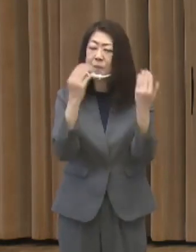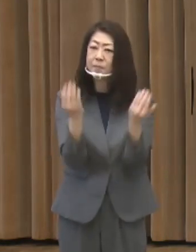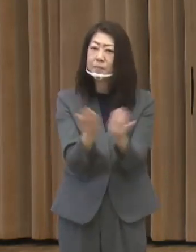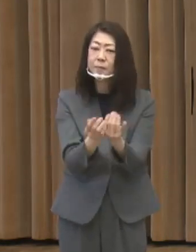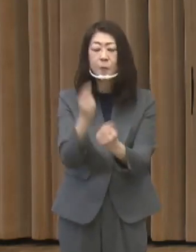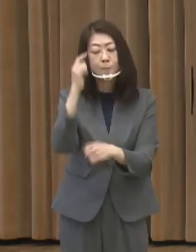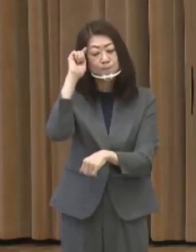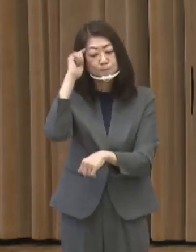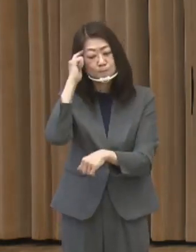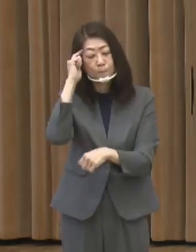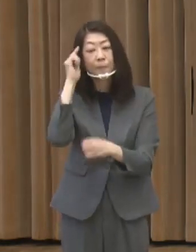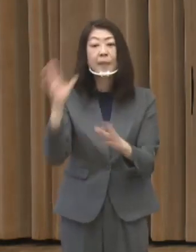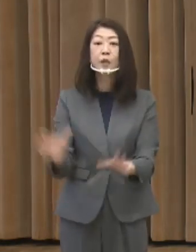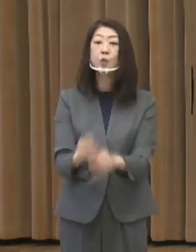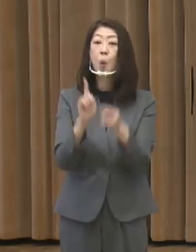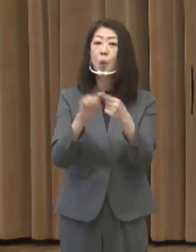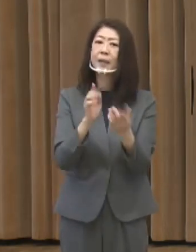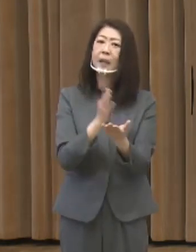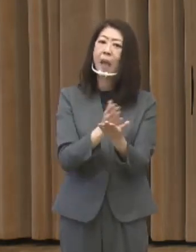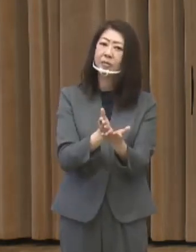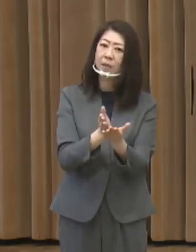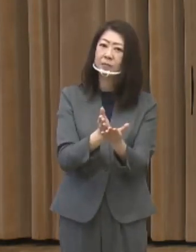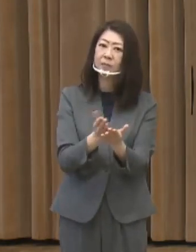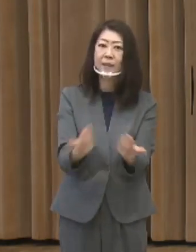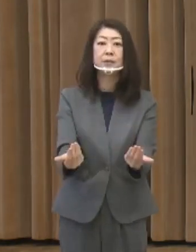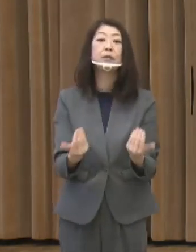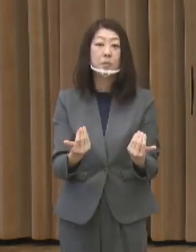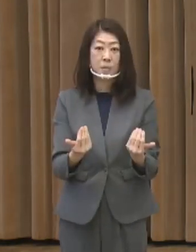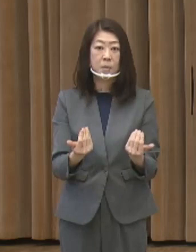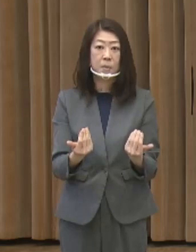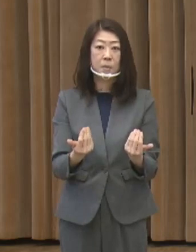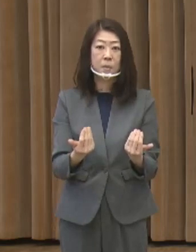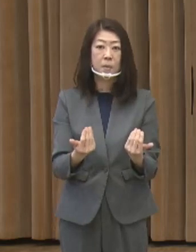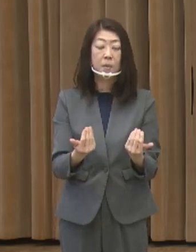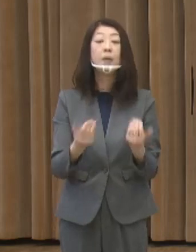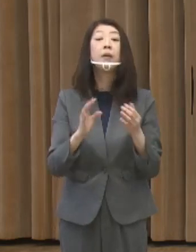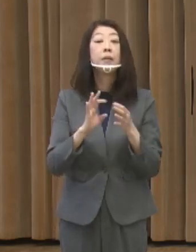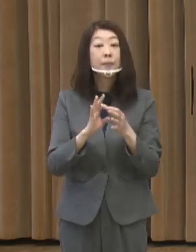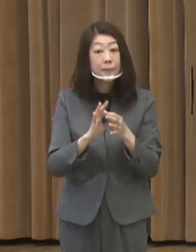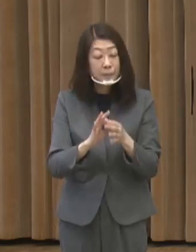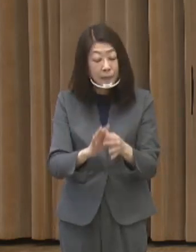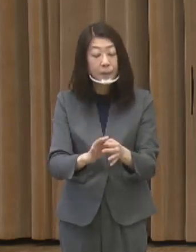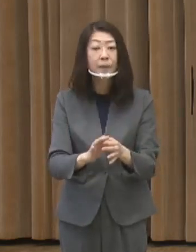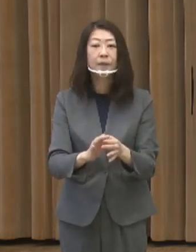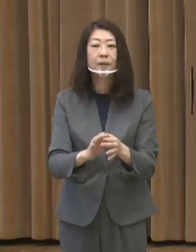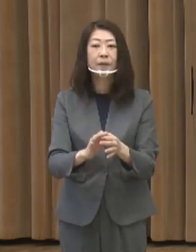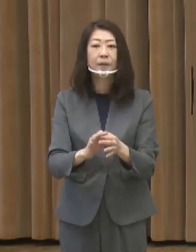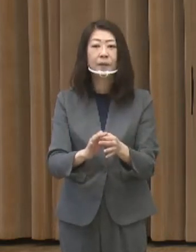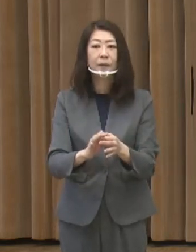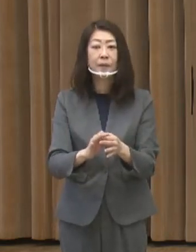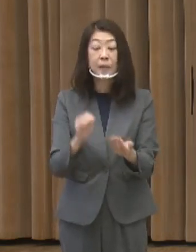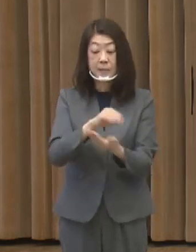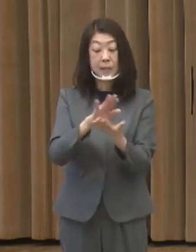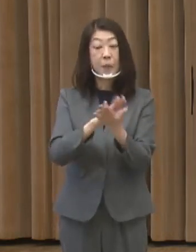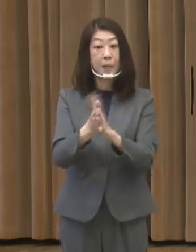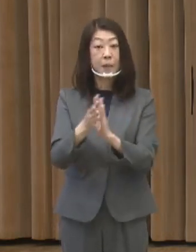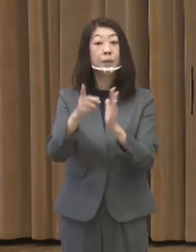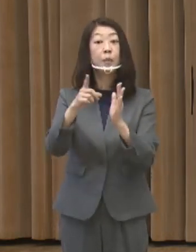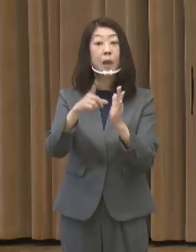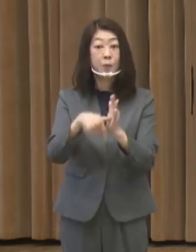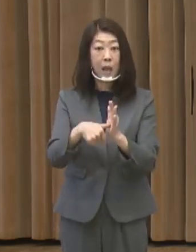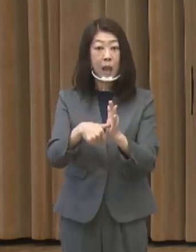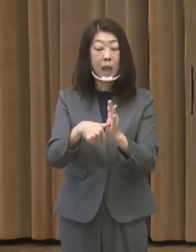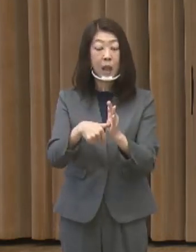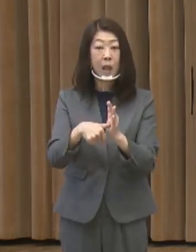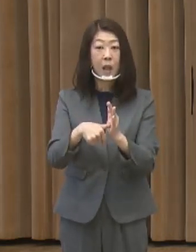的に判断というか、総合的に抑えていかなければなりませんので、埼玉県においては